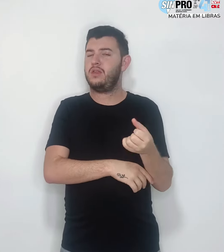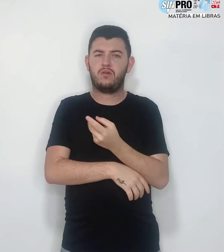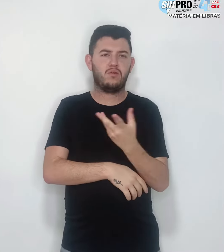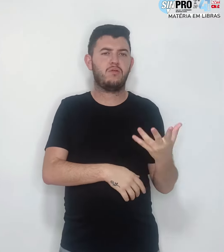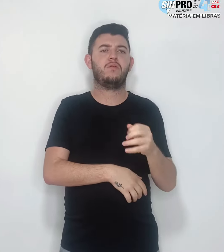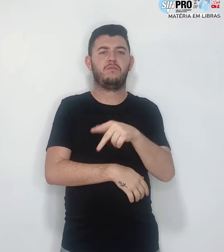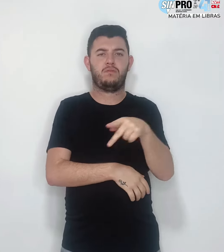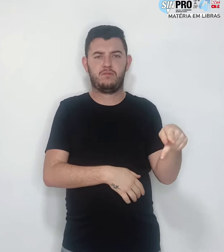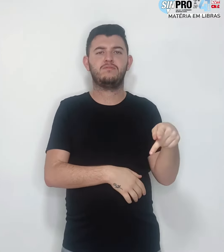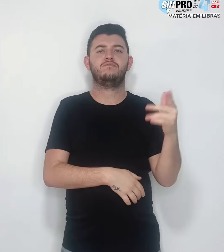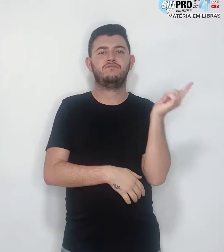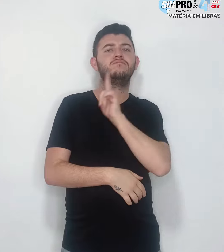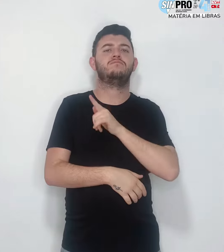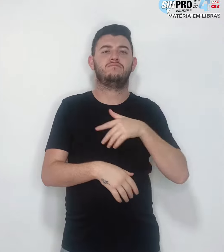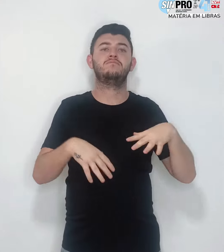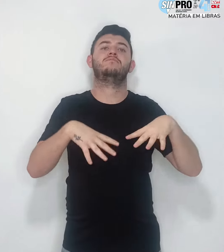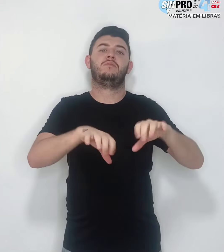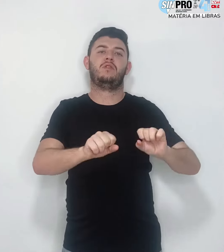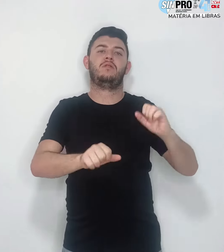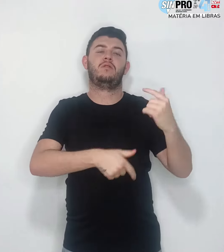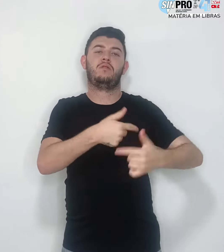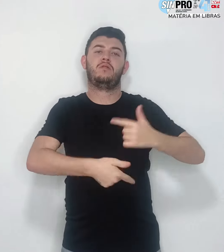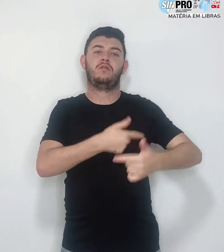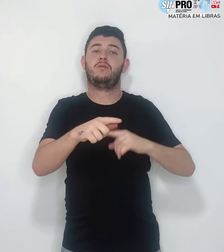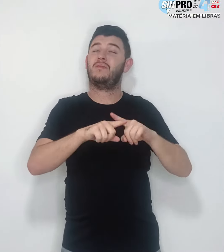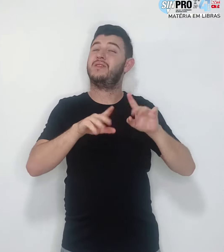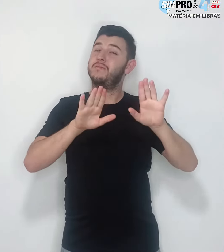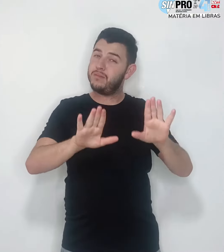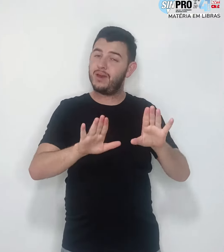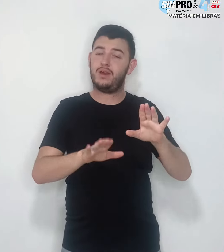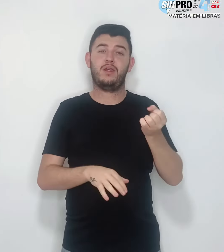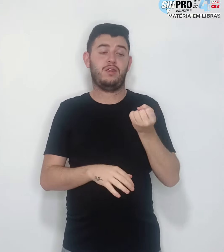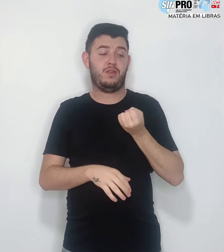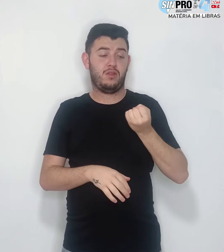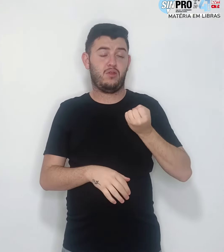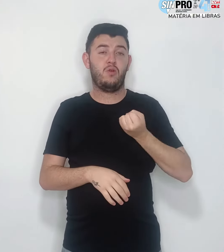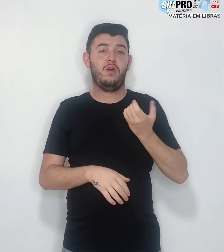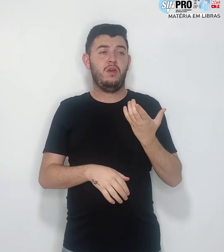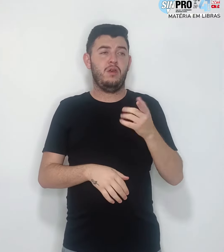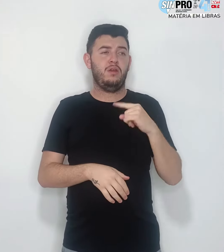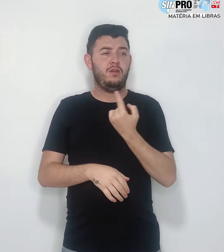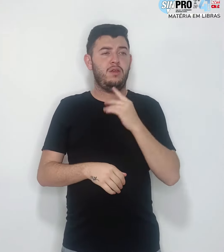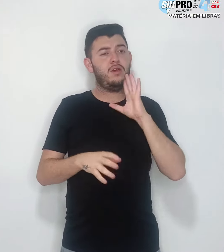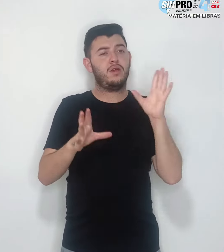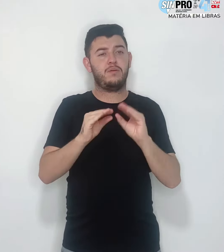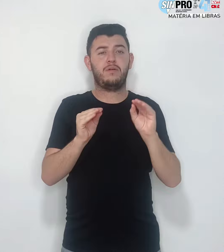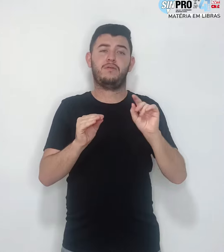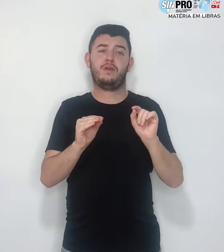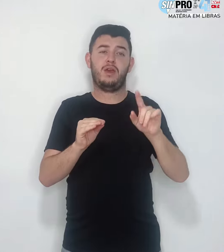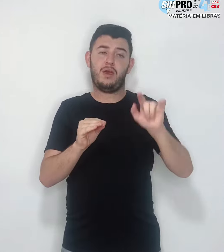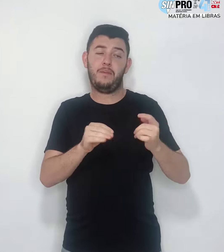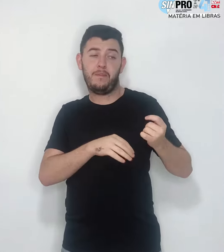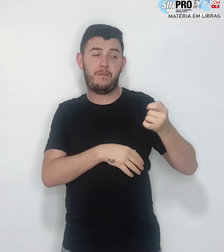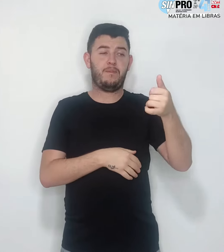O número, entretanto, está muito aquém da necessidade atual de recomposição